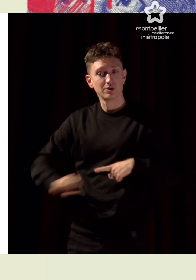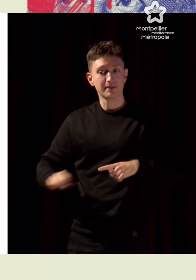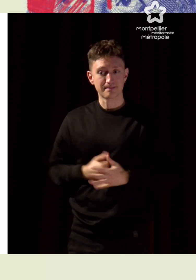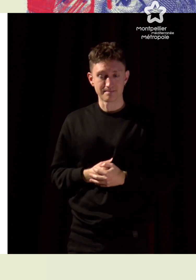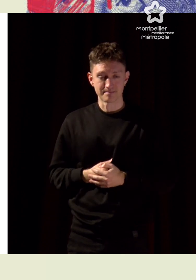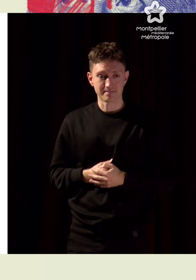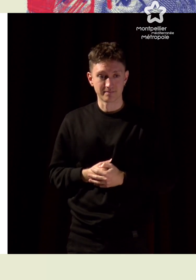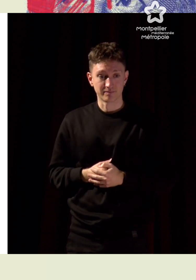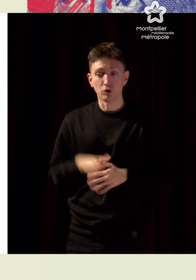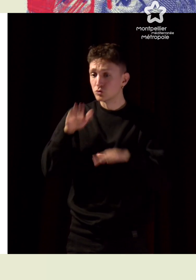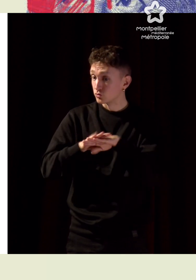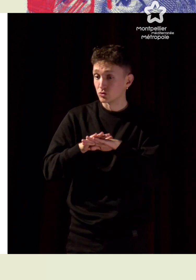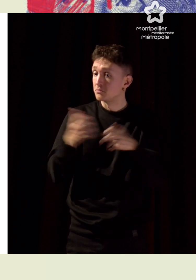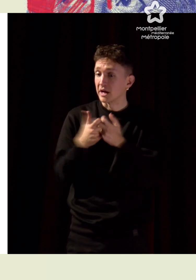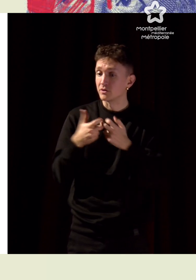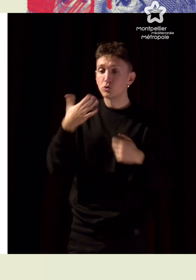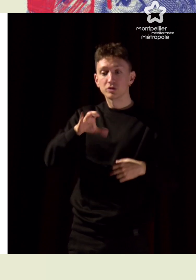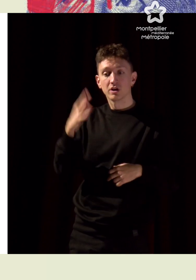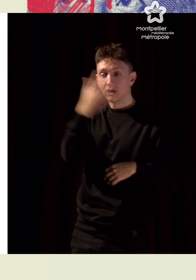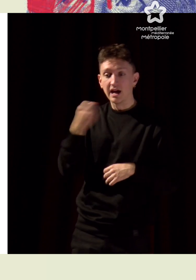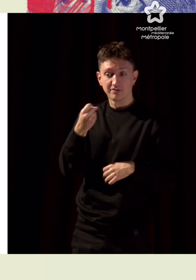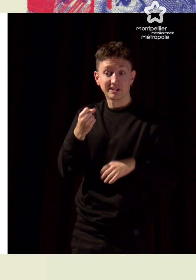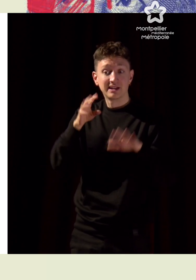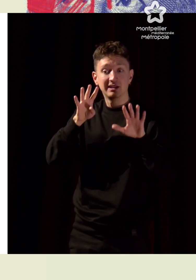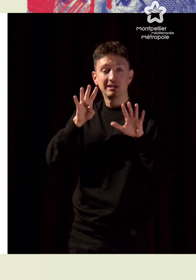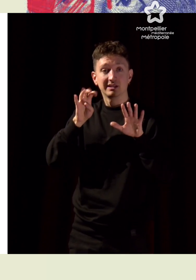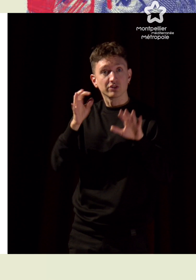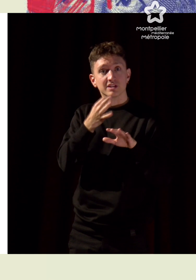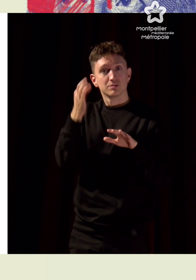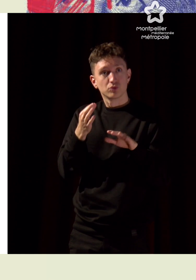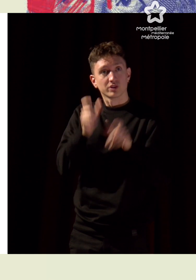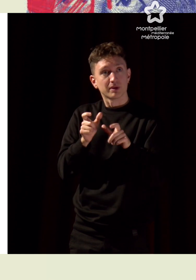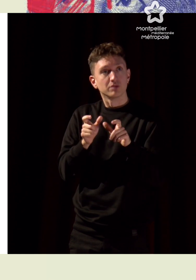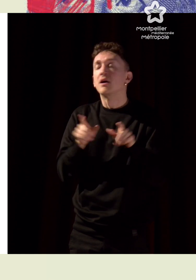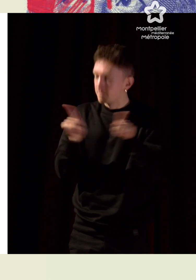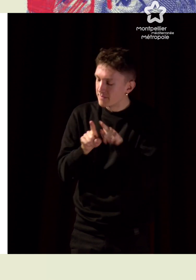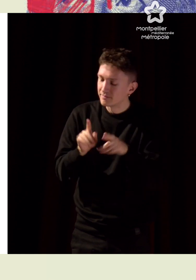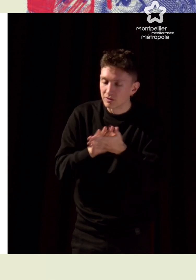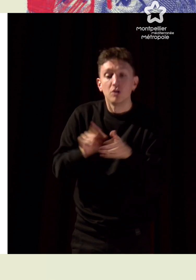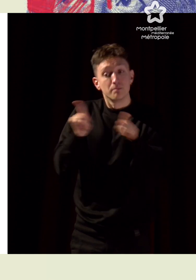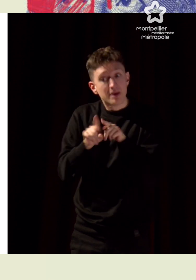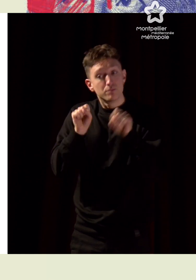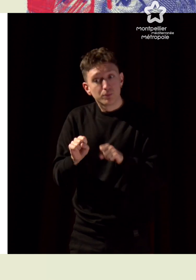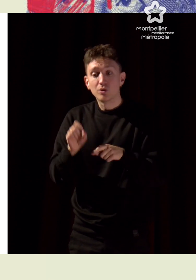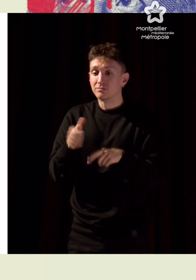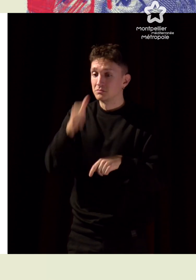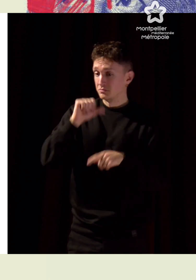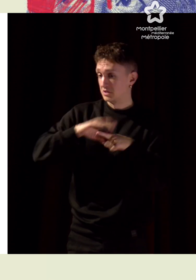Afrique, vous avez des populations en Afrique où 90% des gens aussi sont lactase persistants, c'est une autre mutation, et